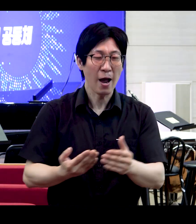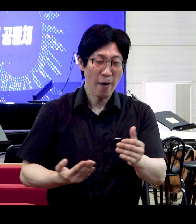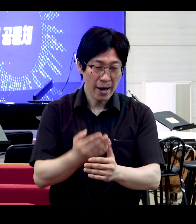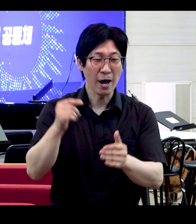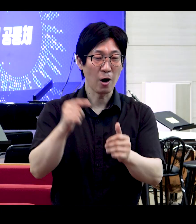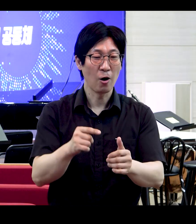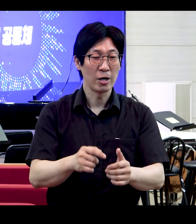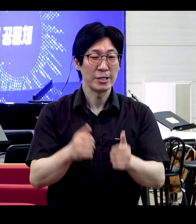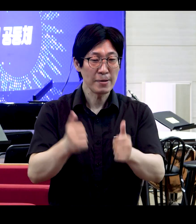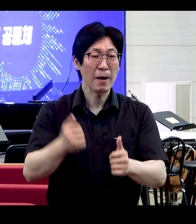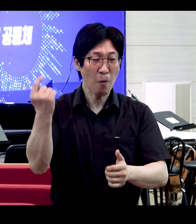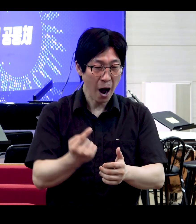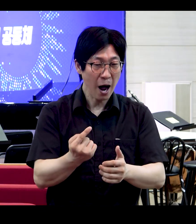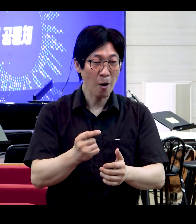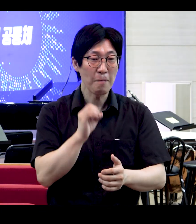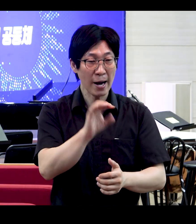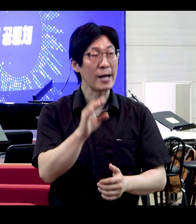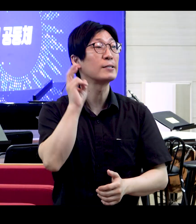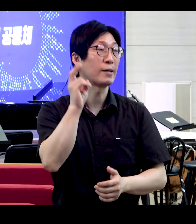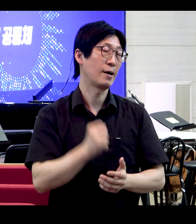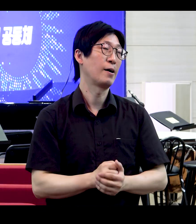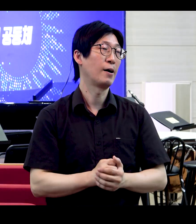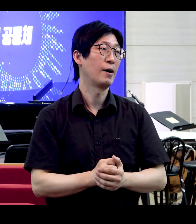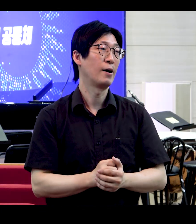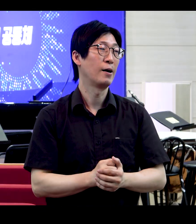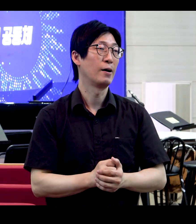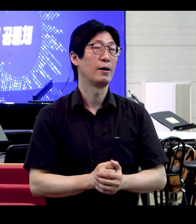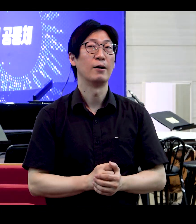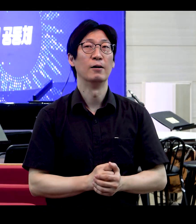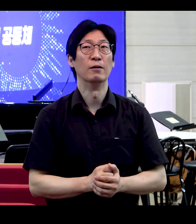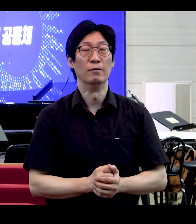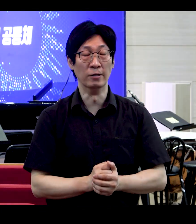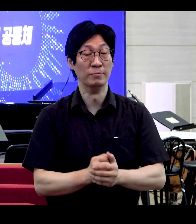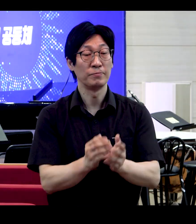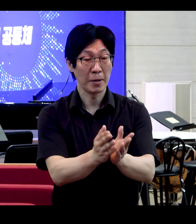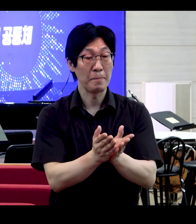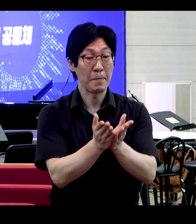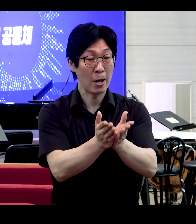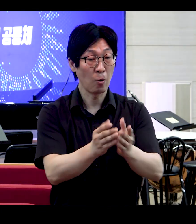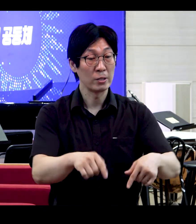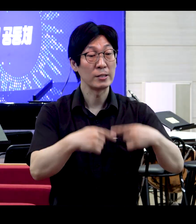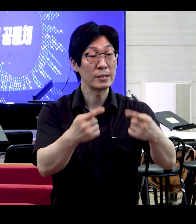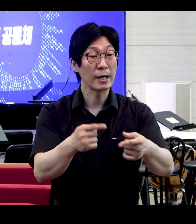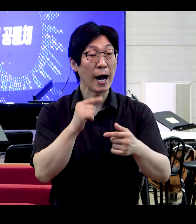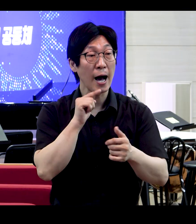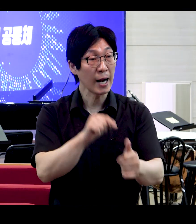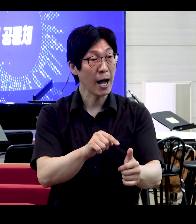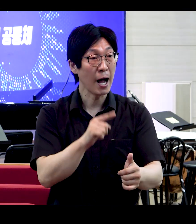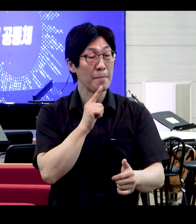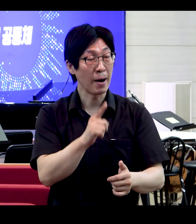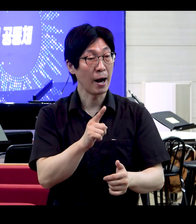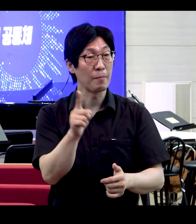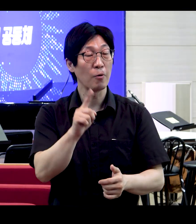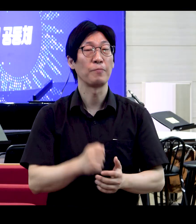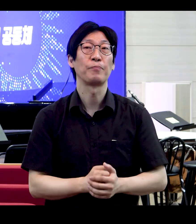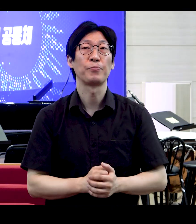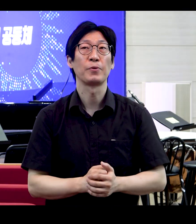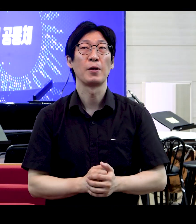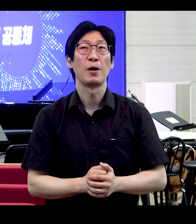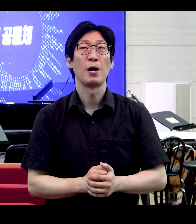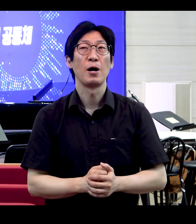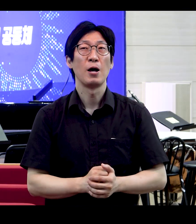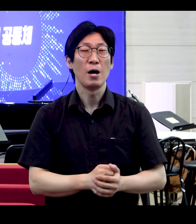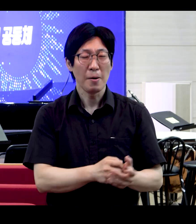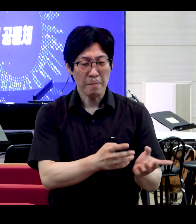여러분, 그렇다고 한다면 이 방주로 들어가라, 이것은요 하나님께서 말씀하시는, 많은